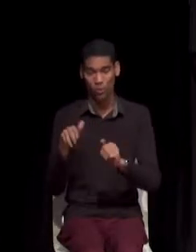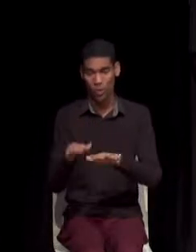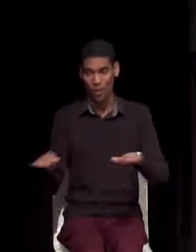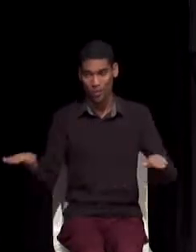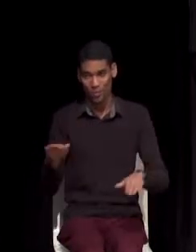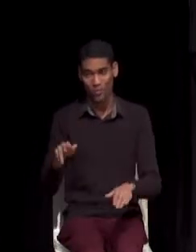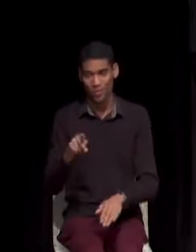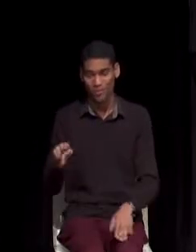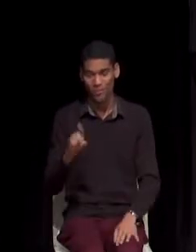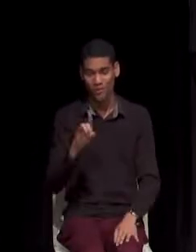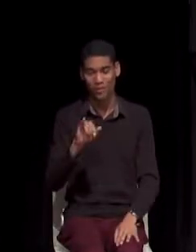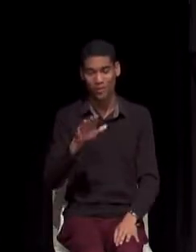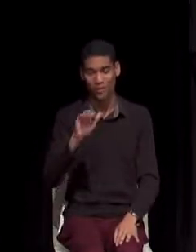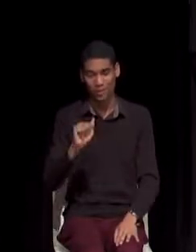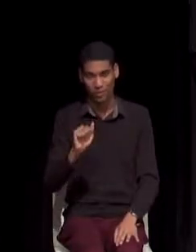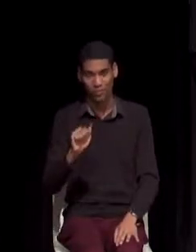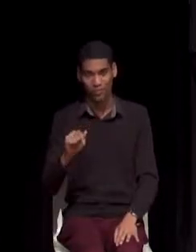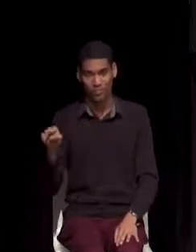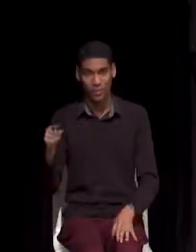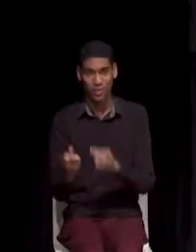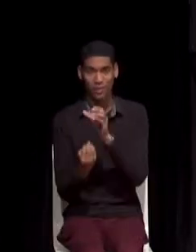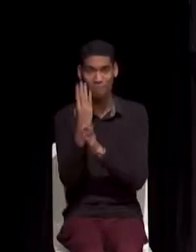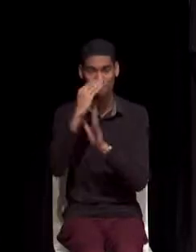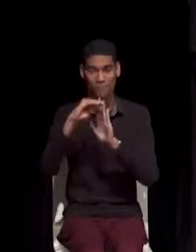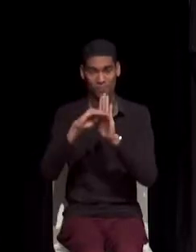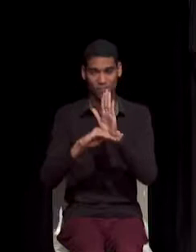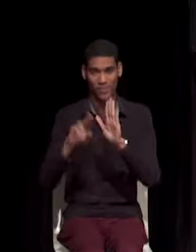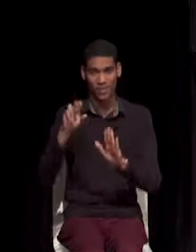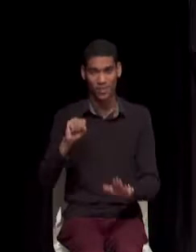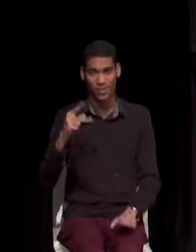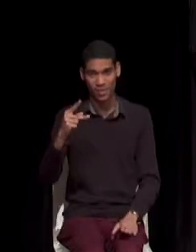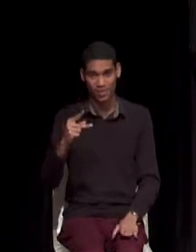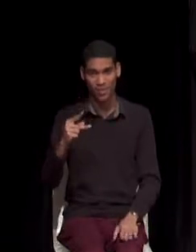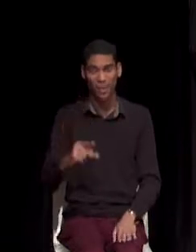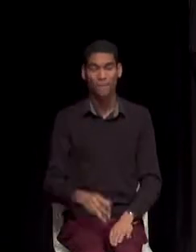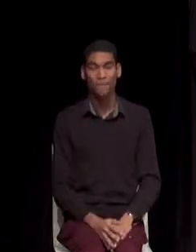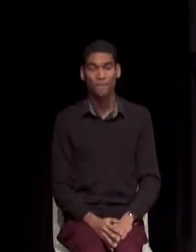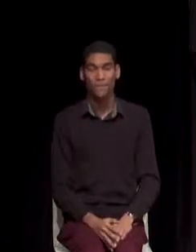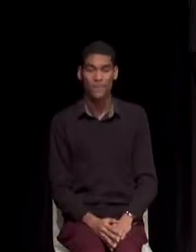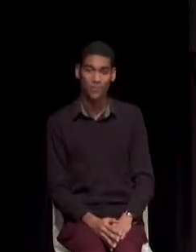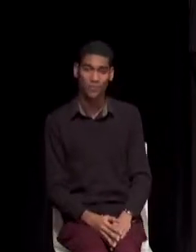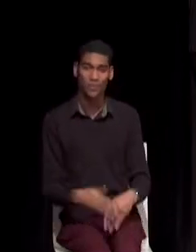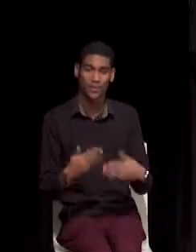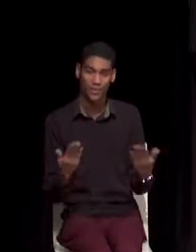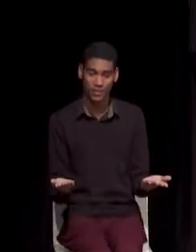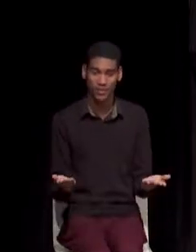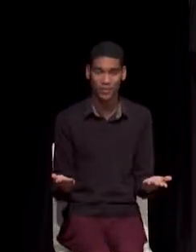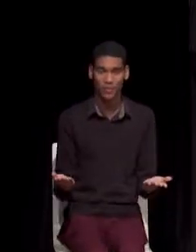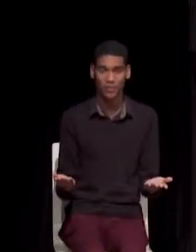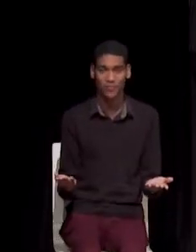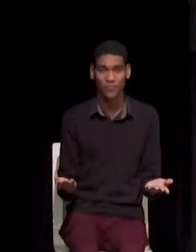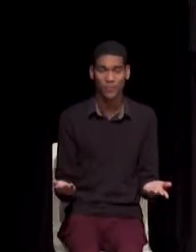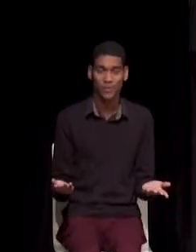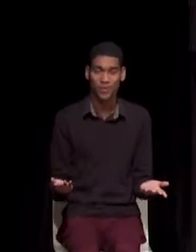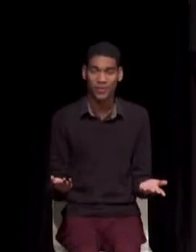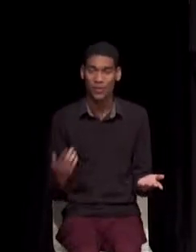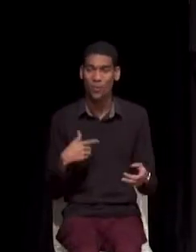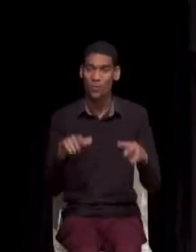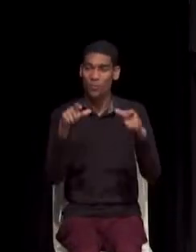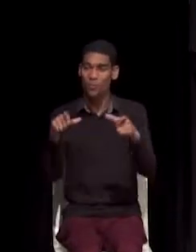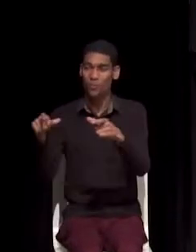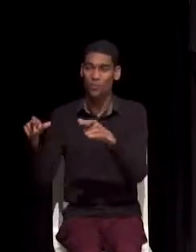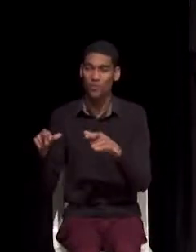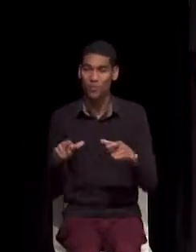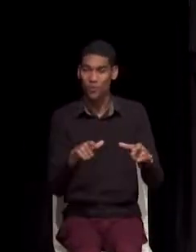o programa Revelando a África, que vai ao ar pela Rádio USP no próximo mês. Então, é um um local